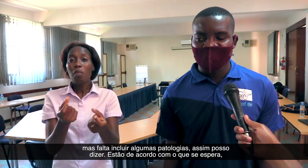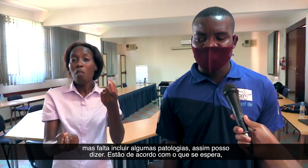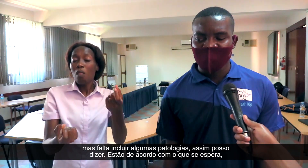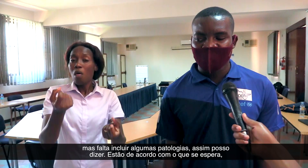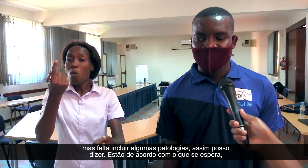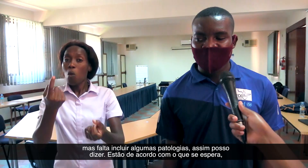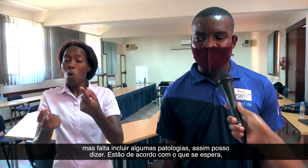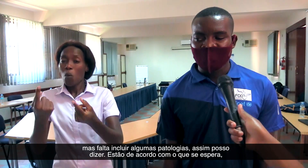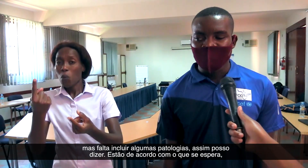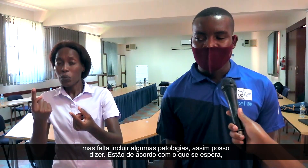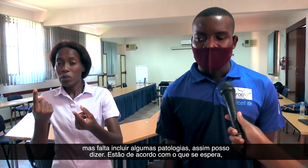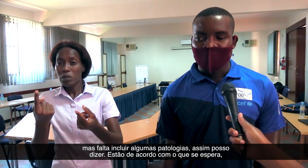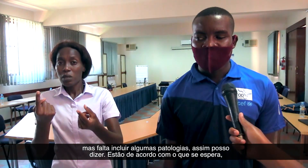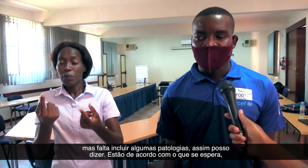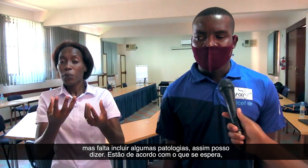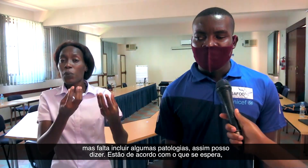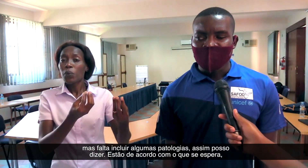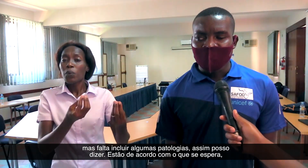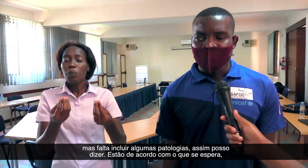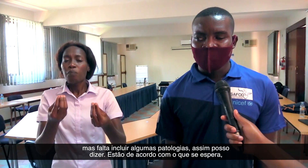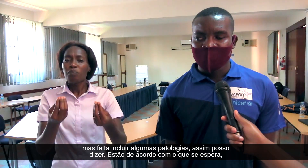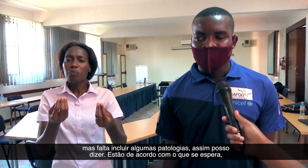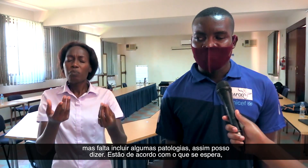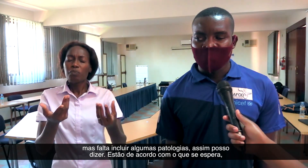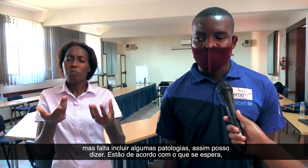patologias, assim eu poderia dizer, né? Então, acho